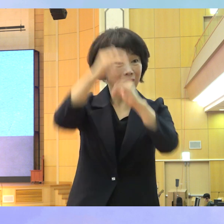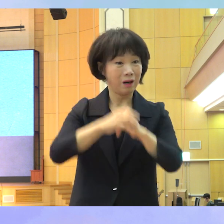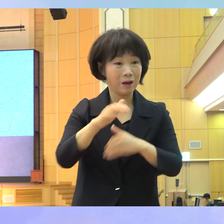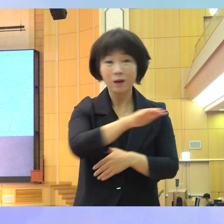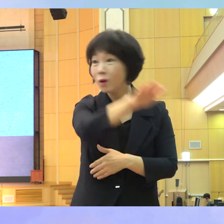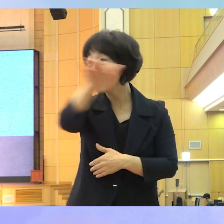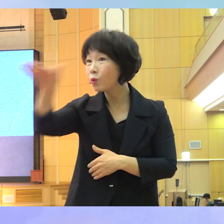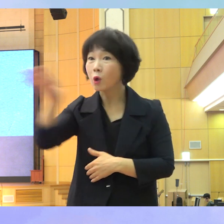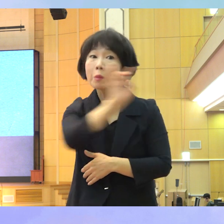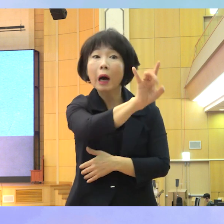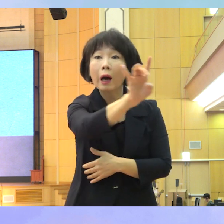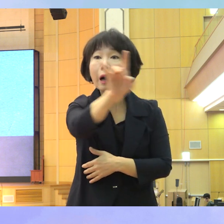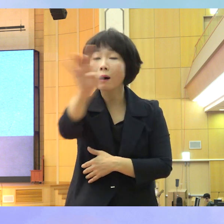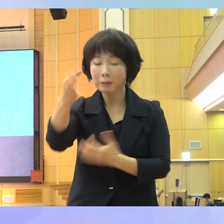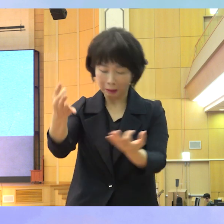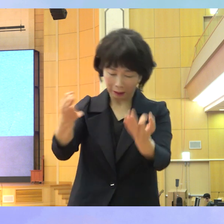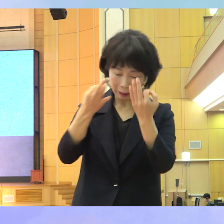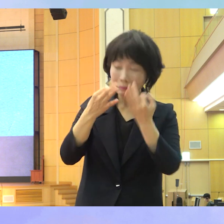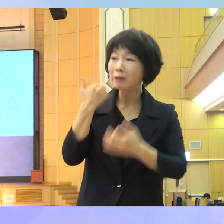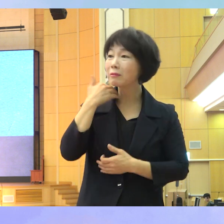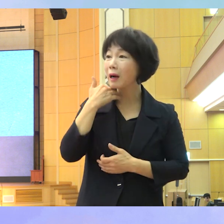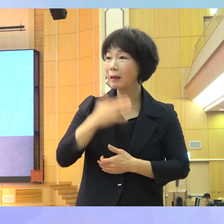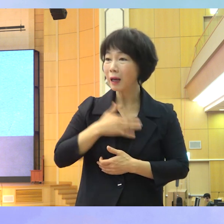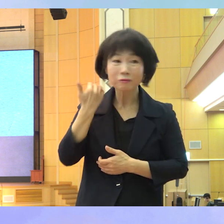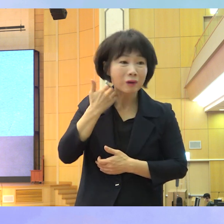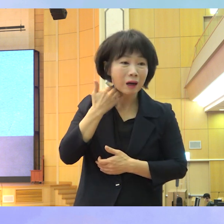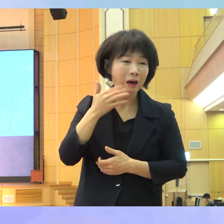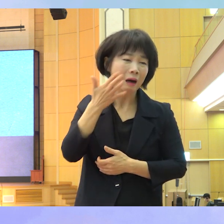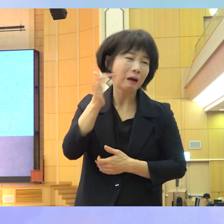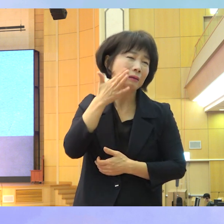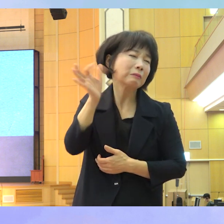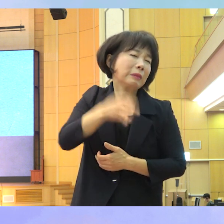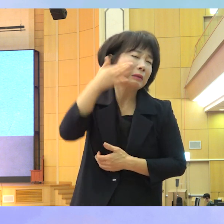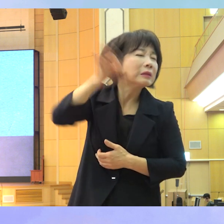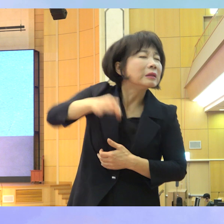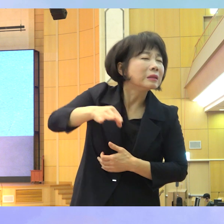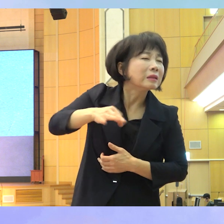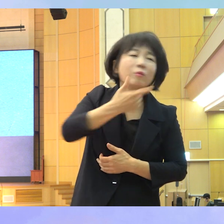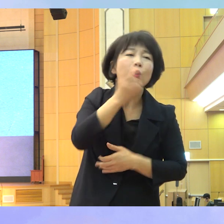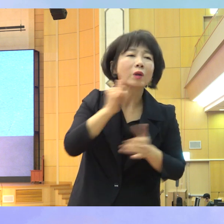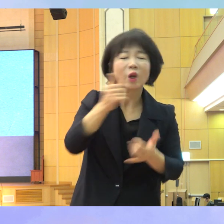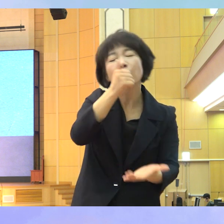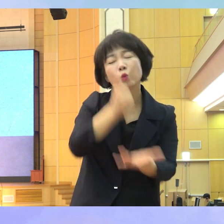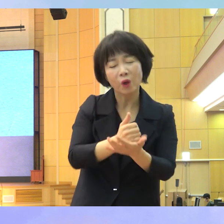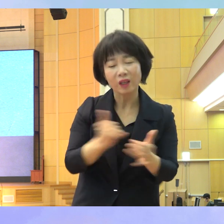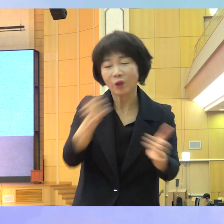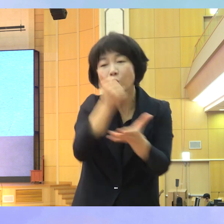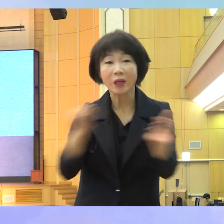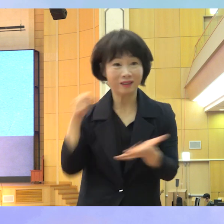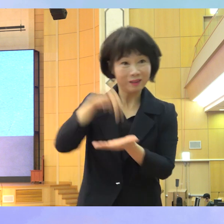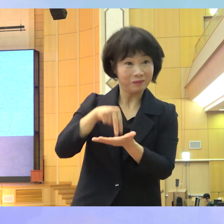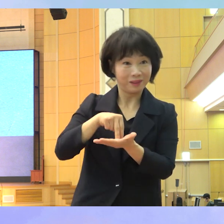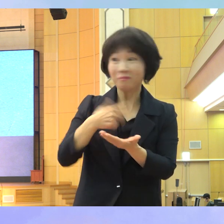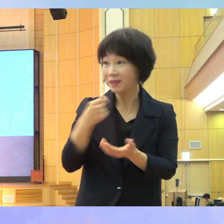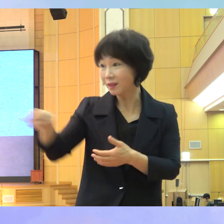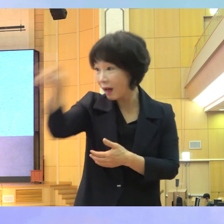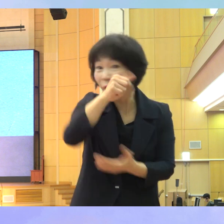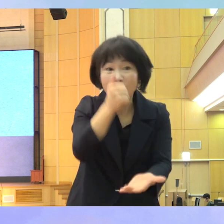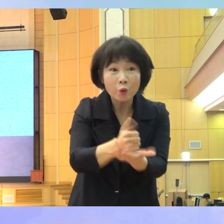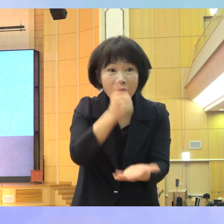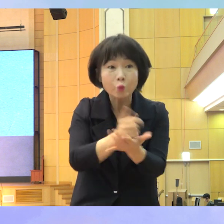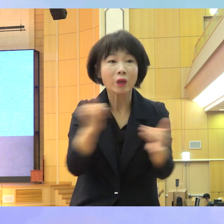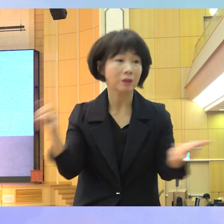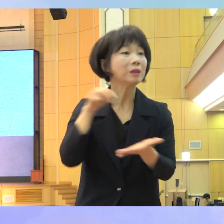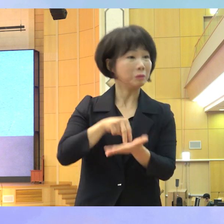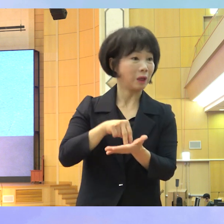우리는 아무것도 아니었고 심지어 우리는 죽을 수밖에 없는 죄인이었어요. 로마서 6장에도